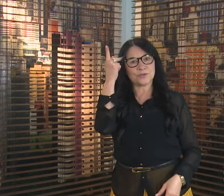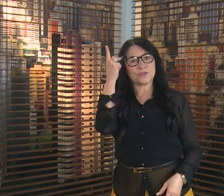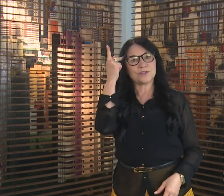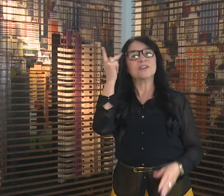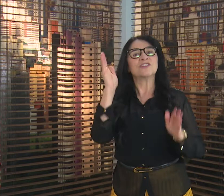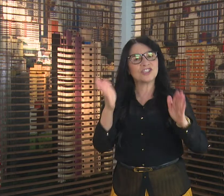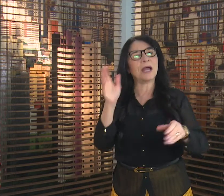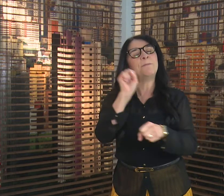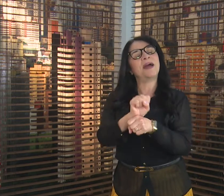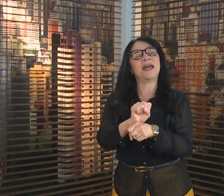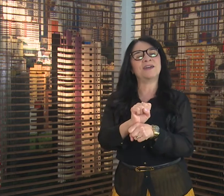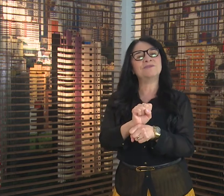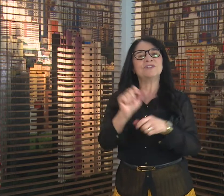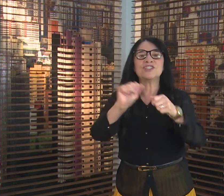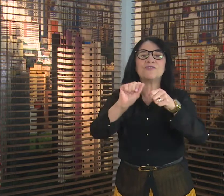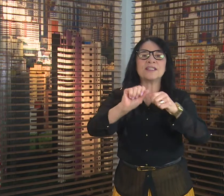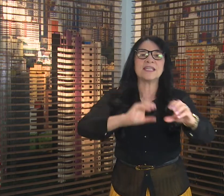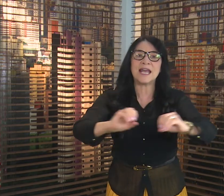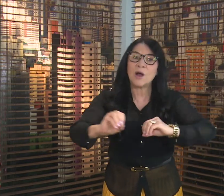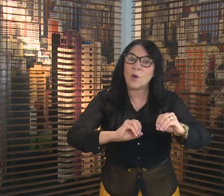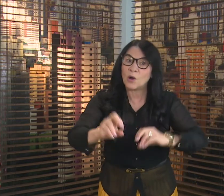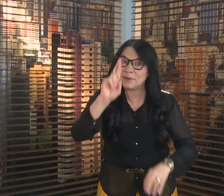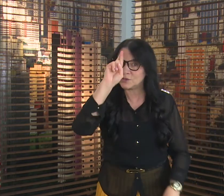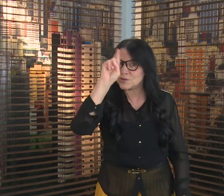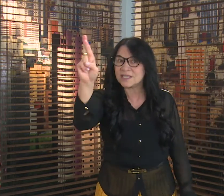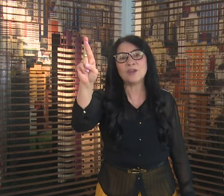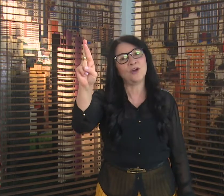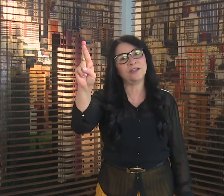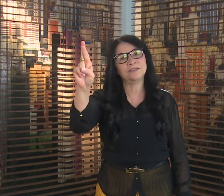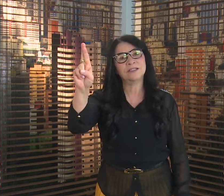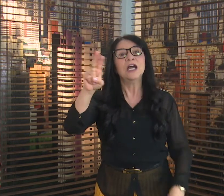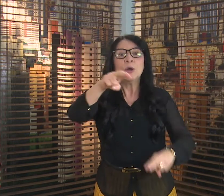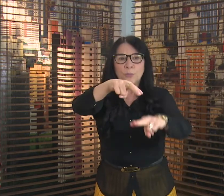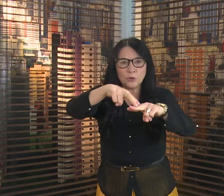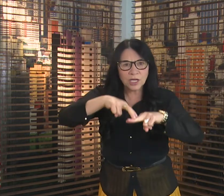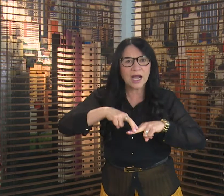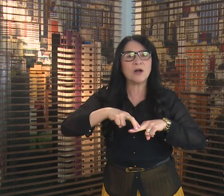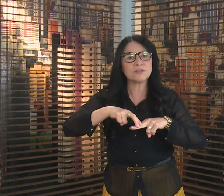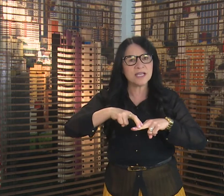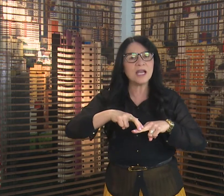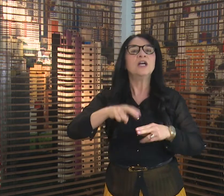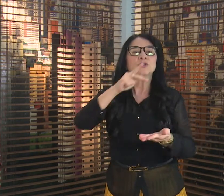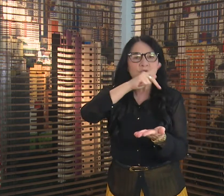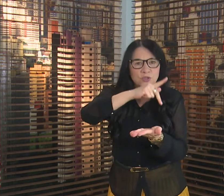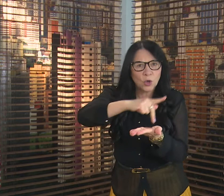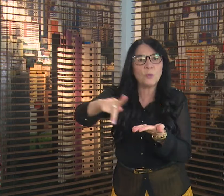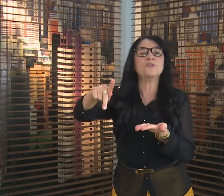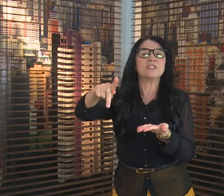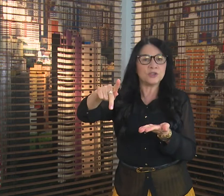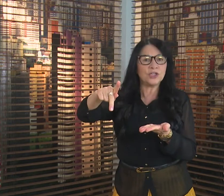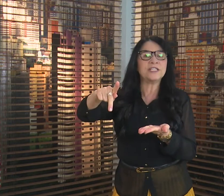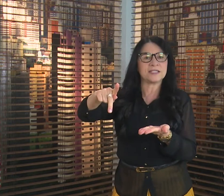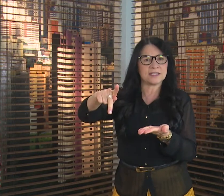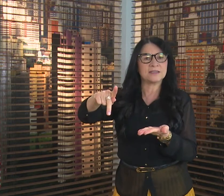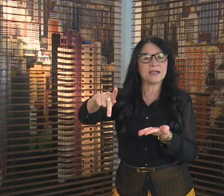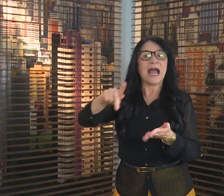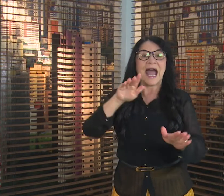Muitos já pararam de fazer a obra do Senhor por causa dos opositores.